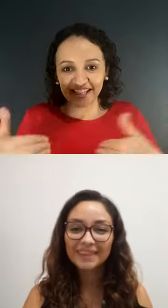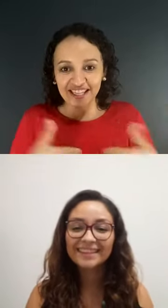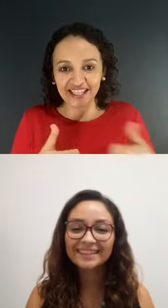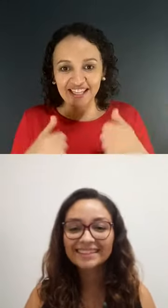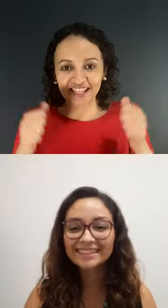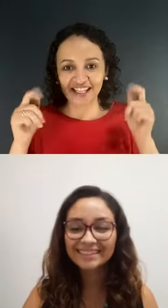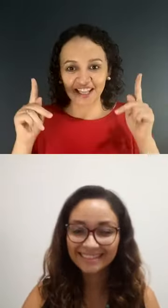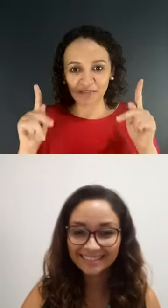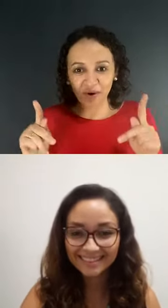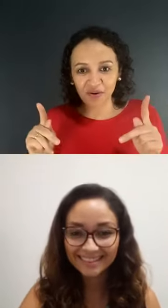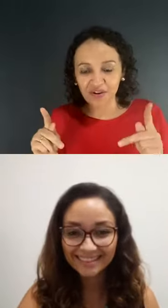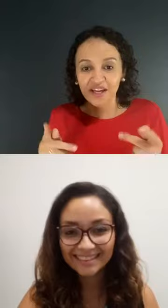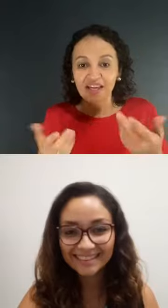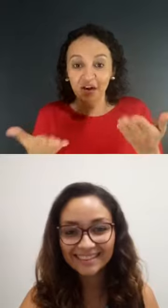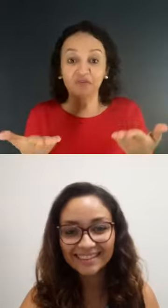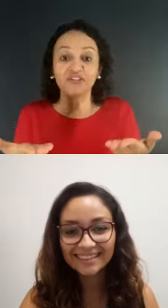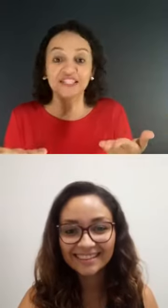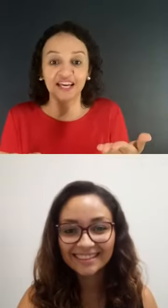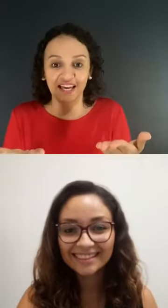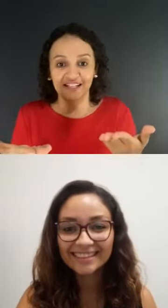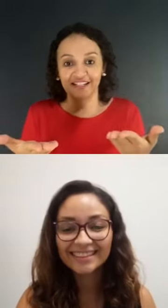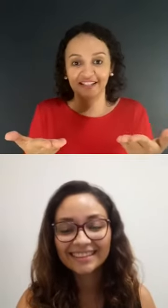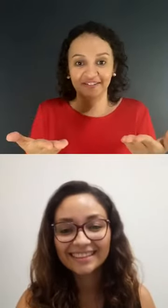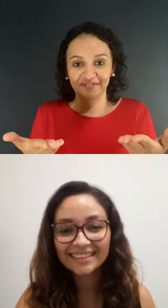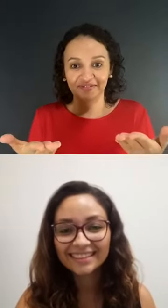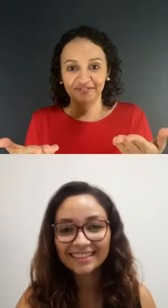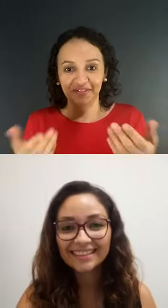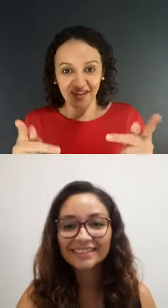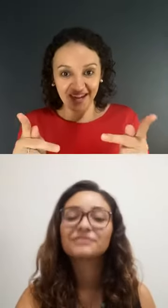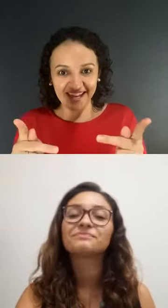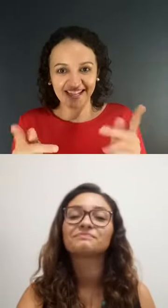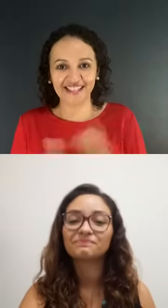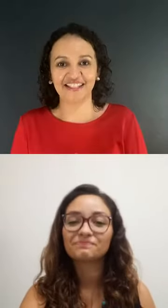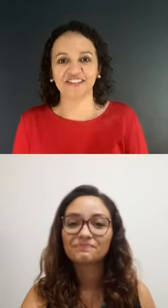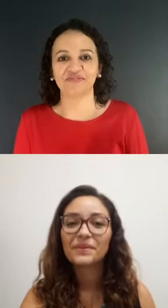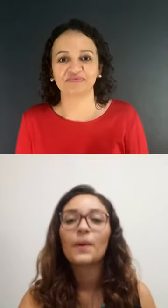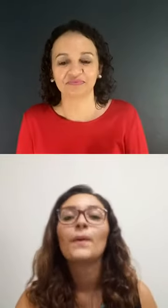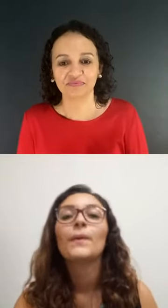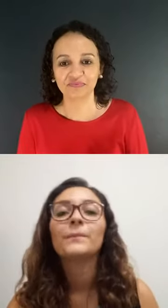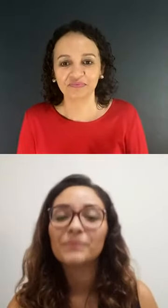bem-vinda aqui, tá bom? E é com você, Kathleen, ok?